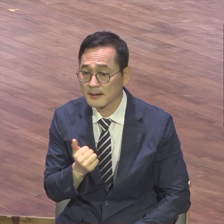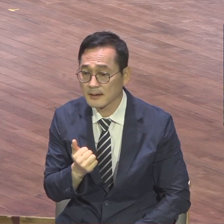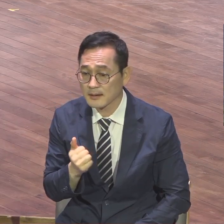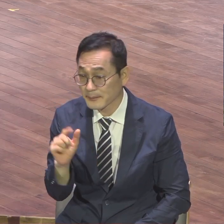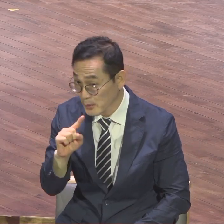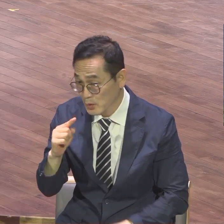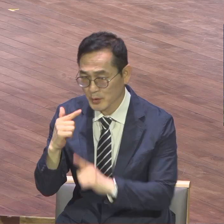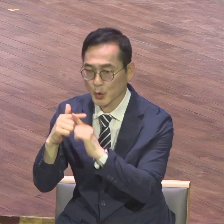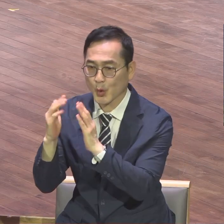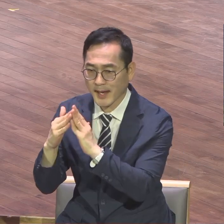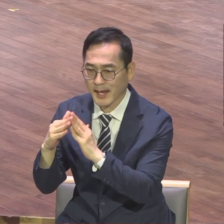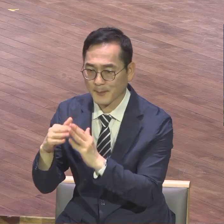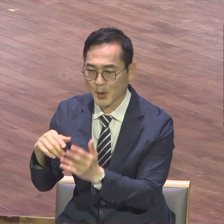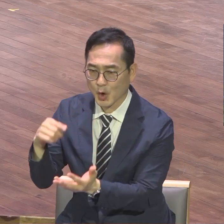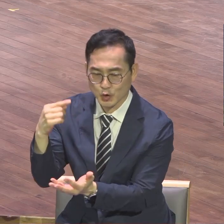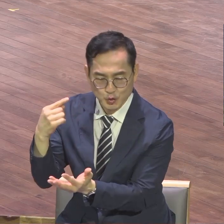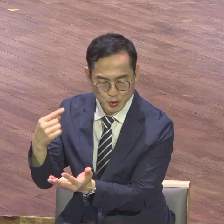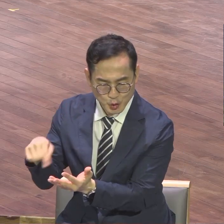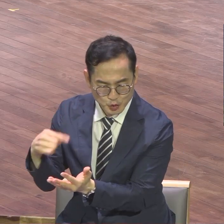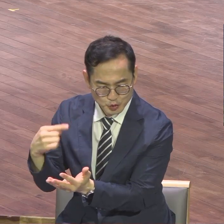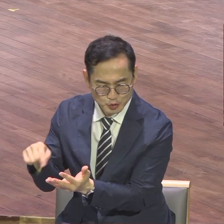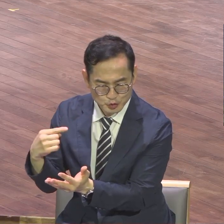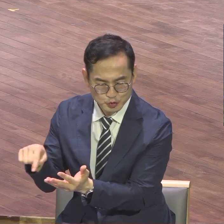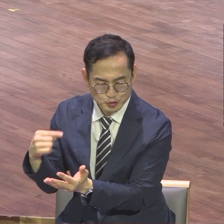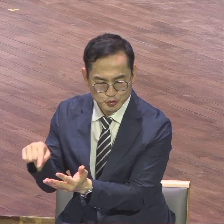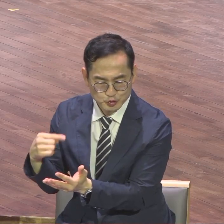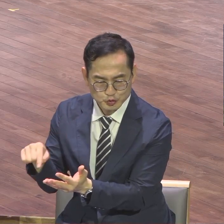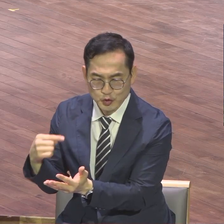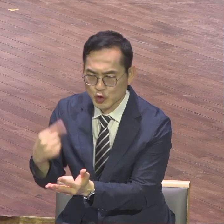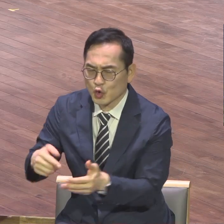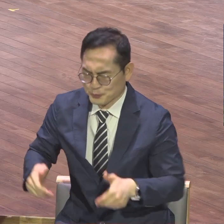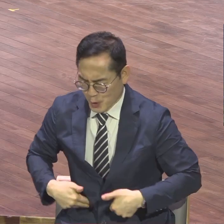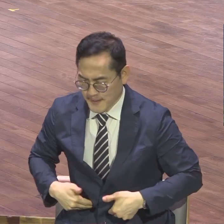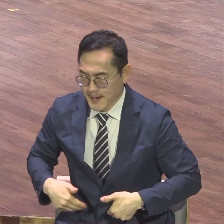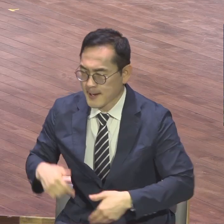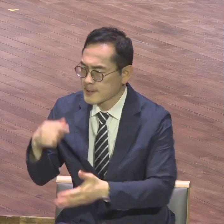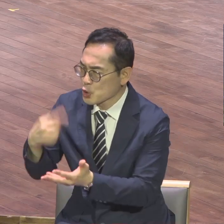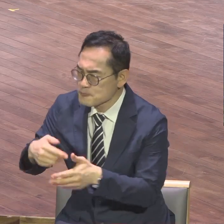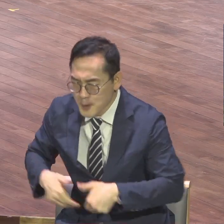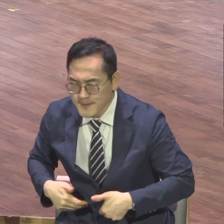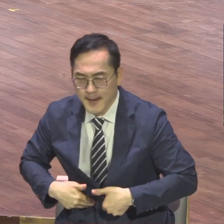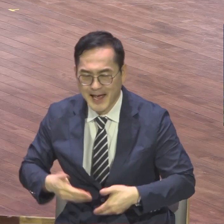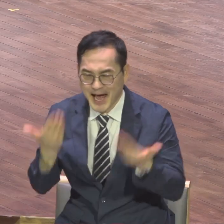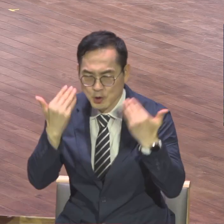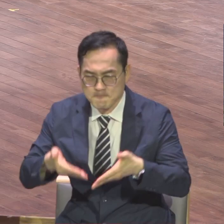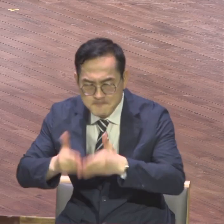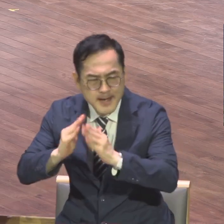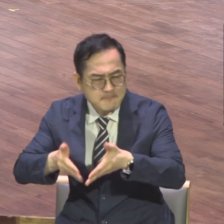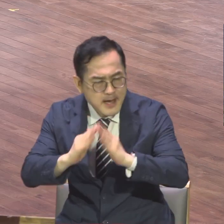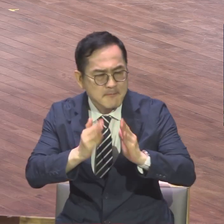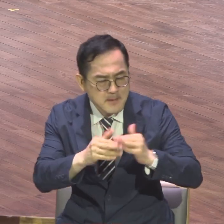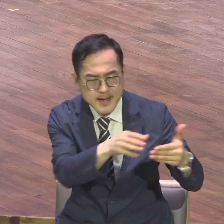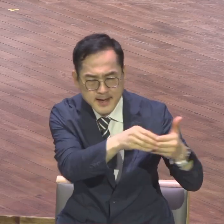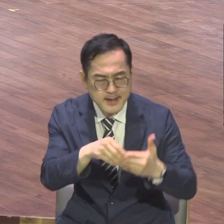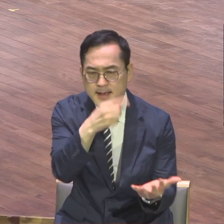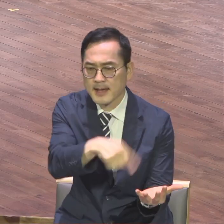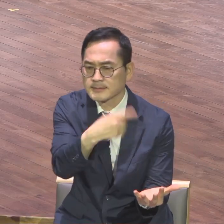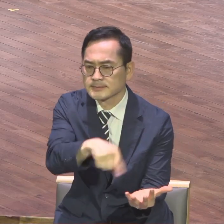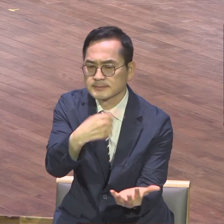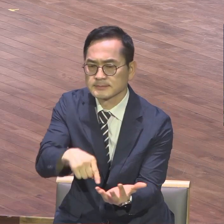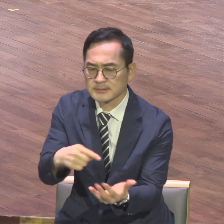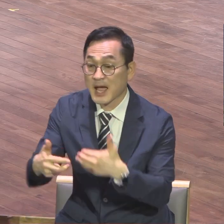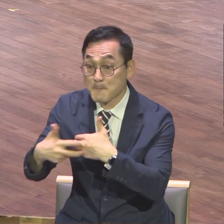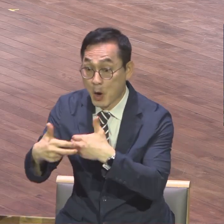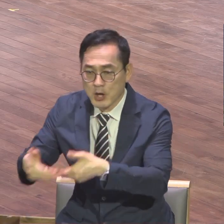교회가 교육시켜야 된다. 이 한민족 교육시에 학교를 막 세웠습니다. 교회가 이 뭐